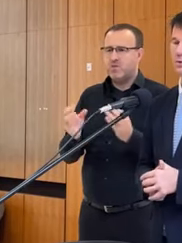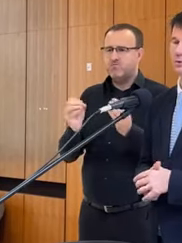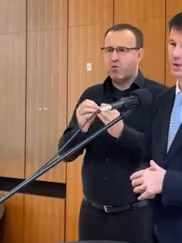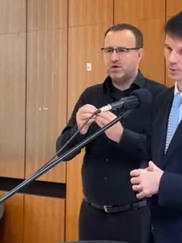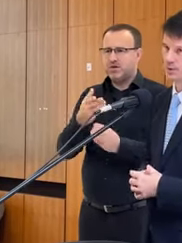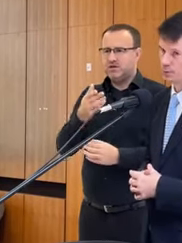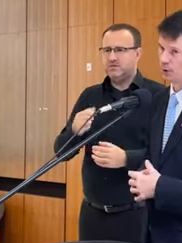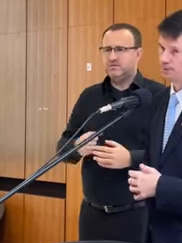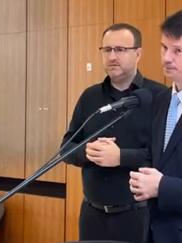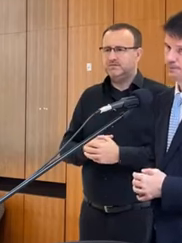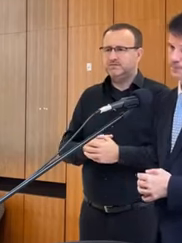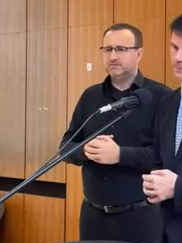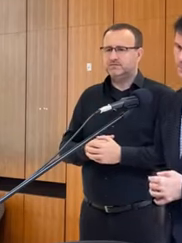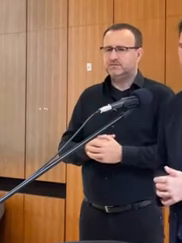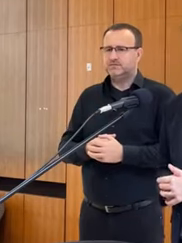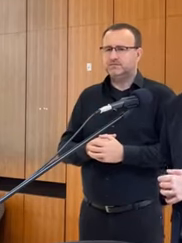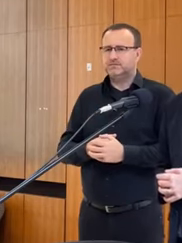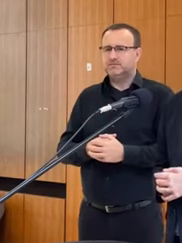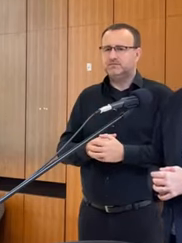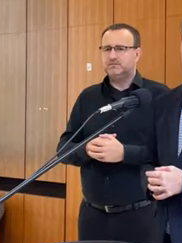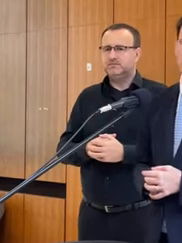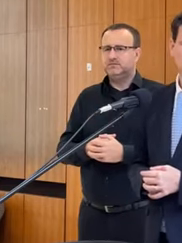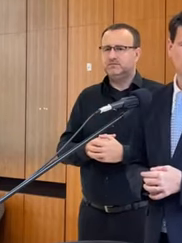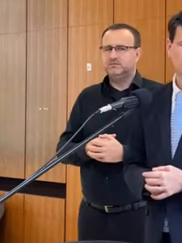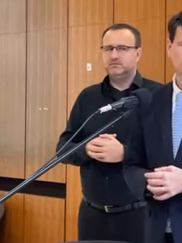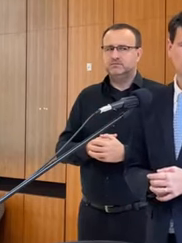zdravotnej starostlivosti v nemocnici Bory.